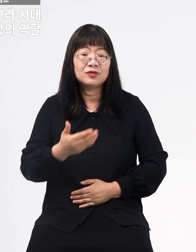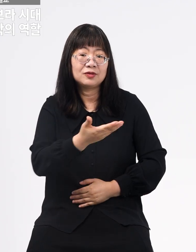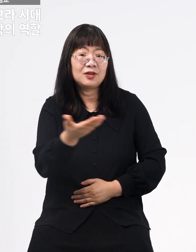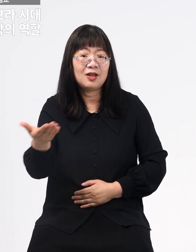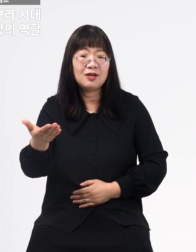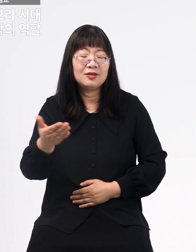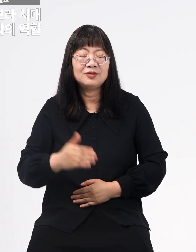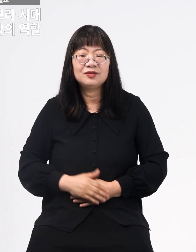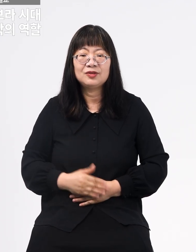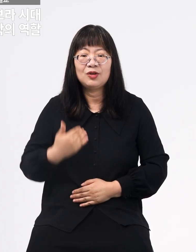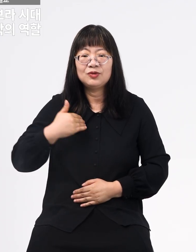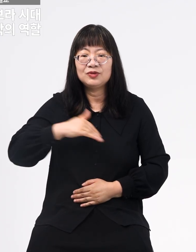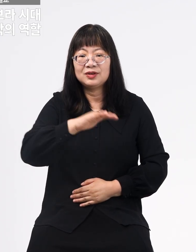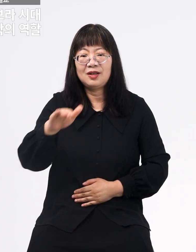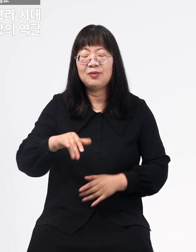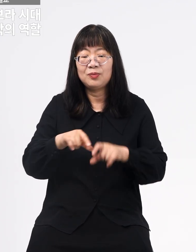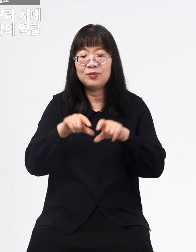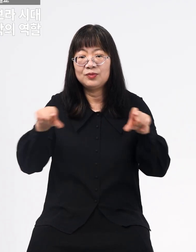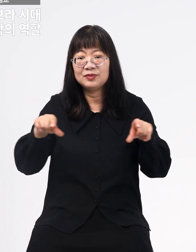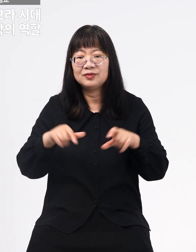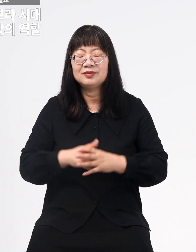여러분, 이거를 우리가 보통